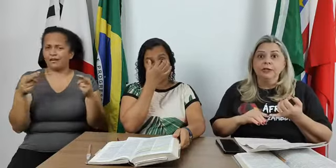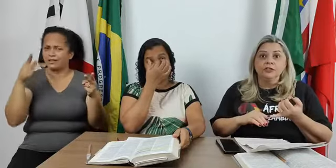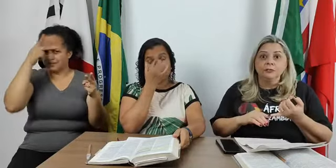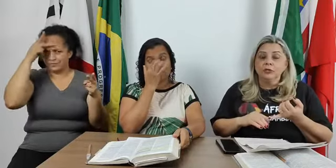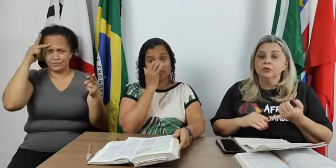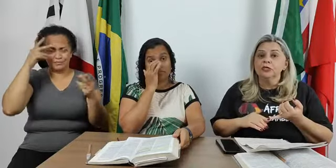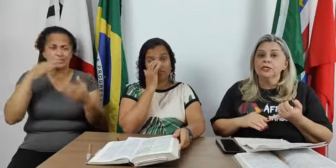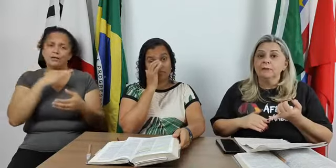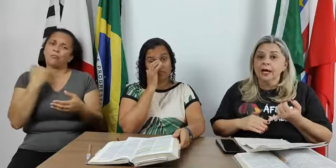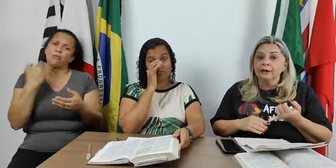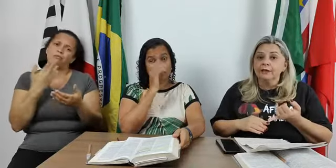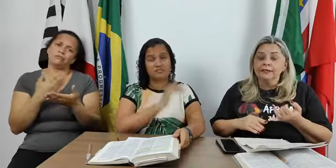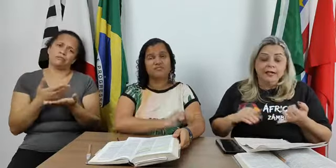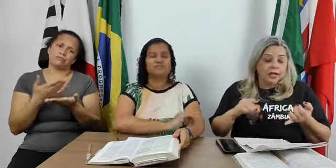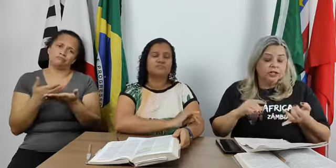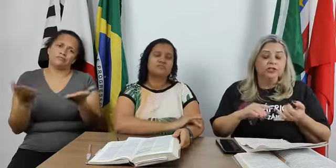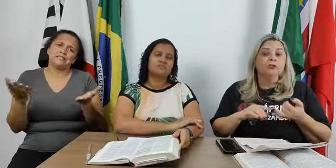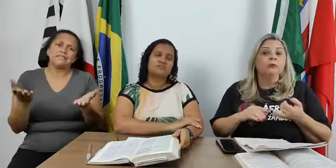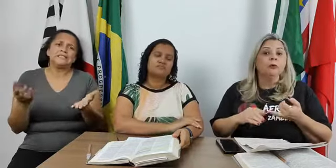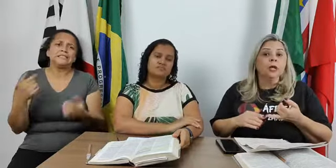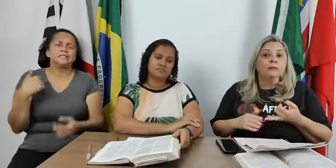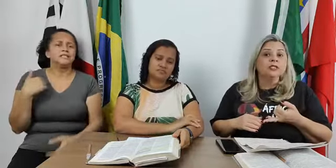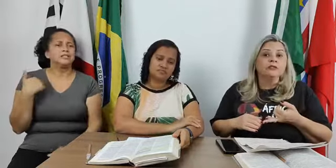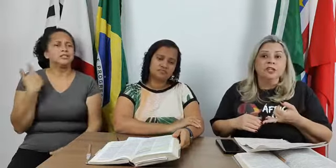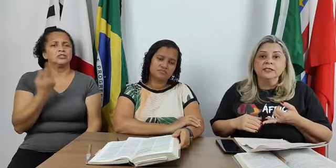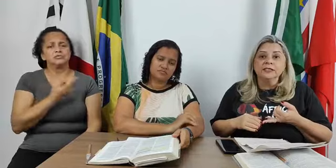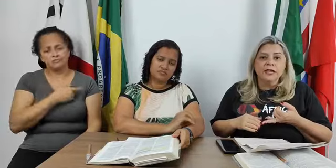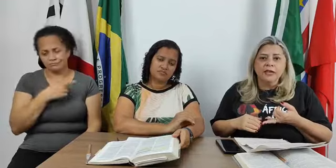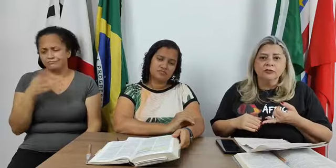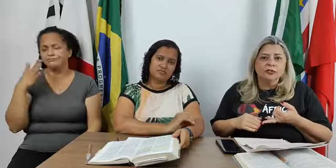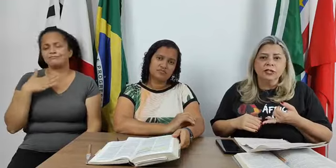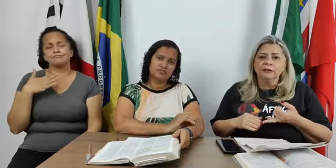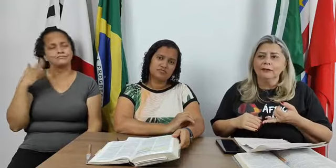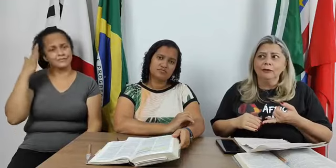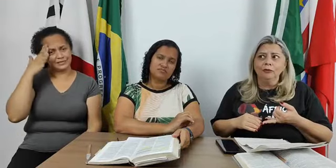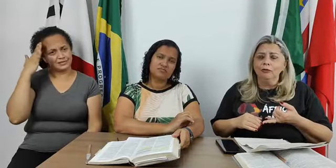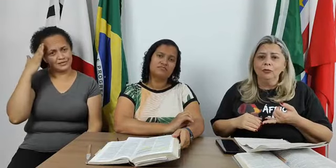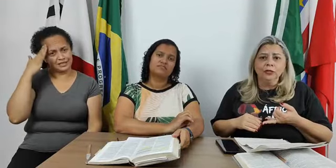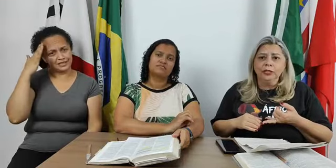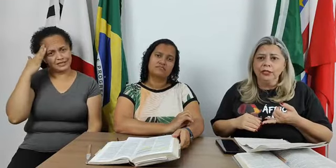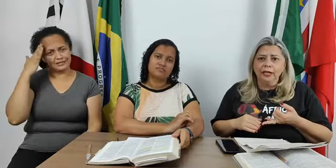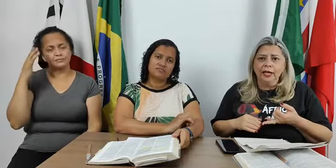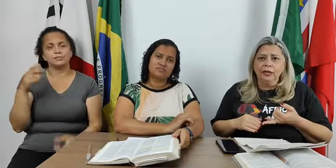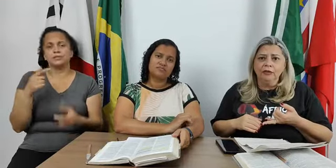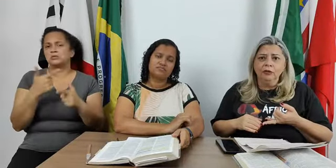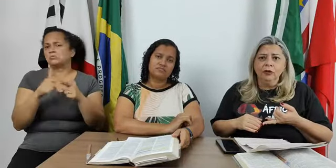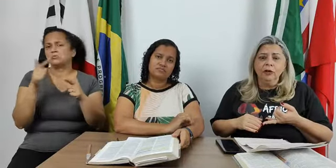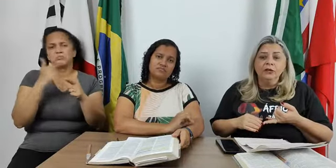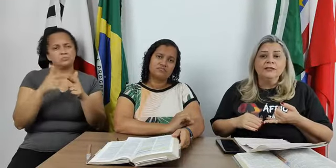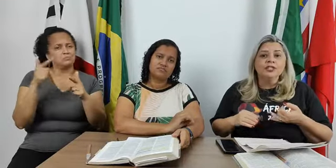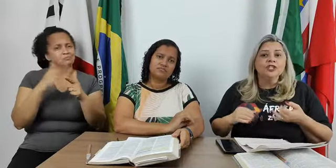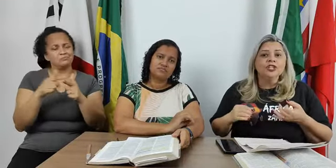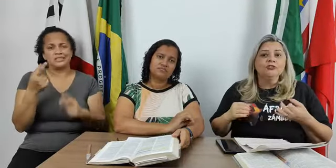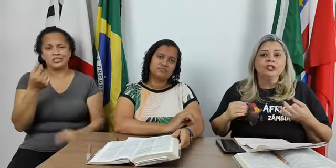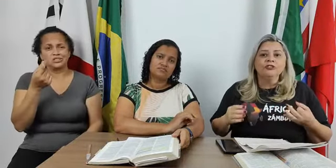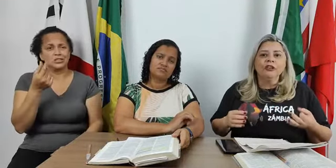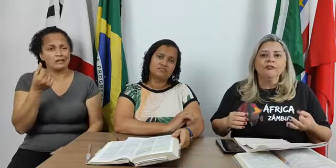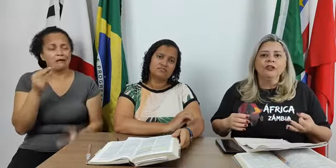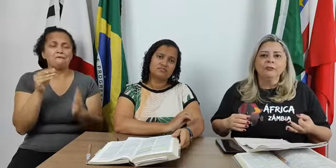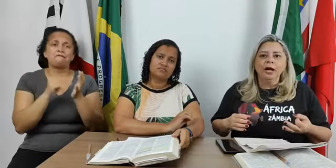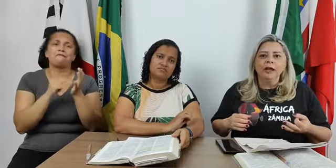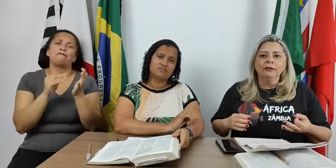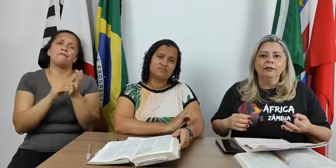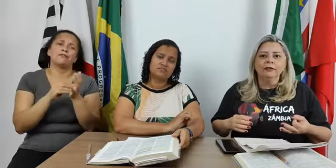vê perdas de pessoas amadas, a gente vê problemas financeiros que estão no mundo inteiro. Se a gente não